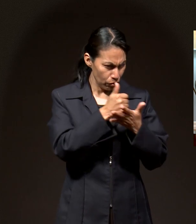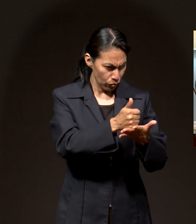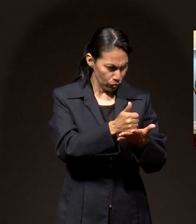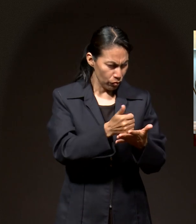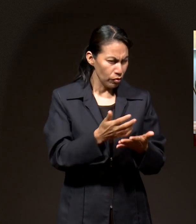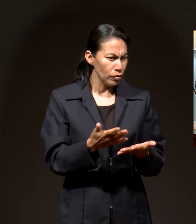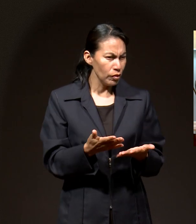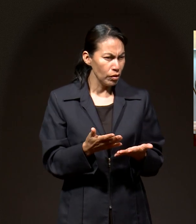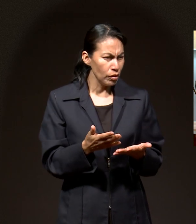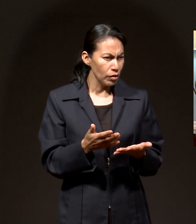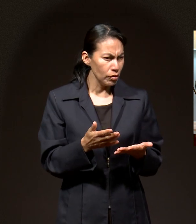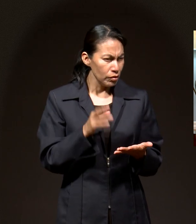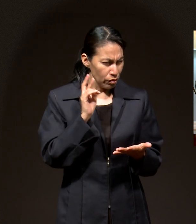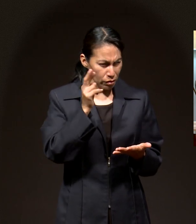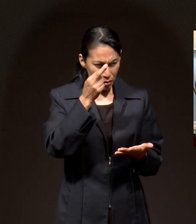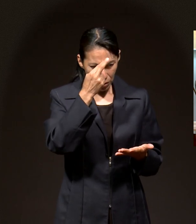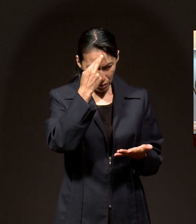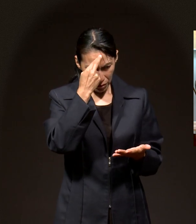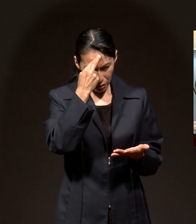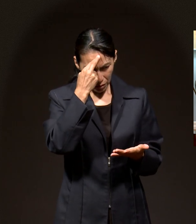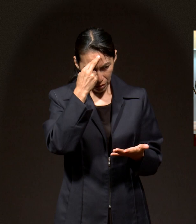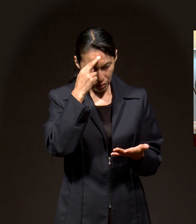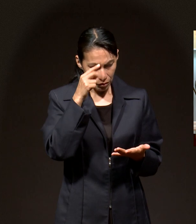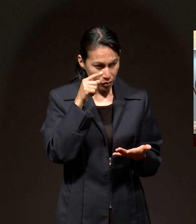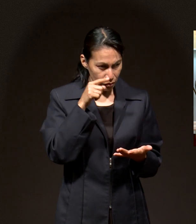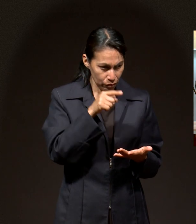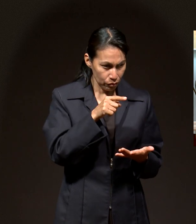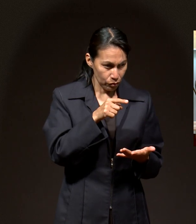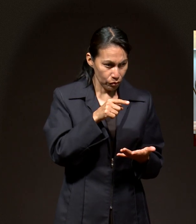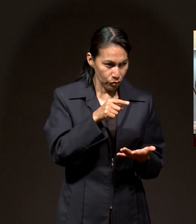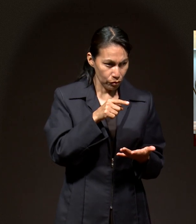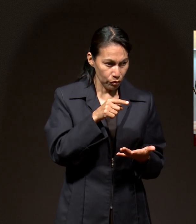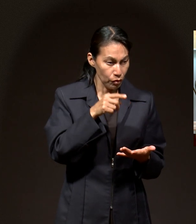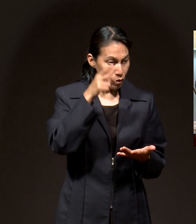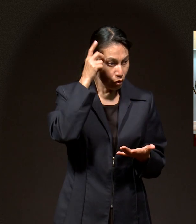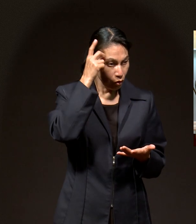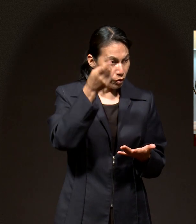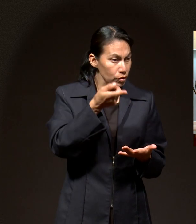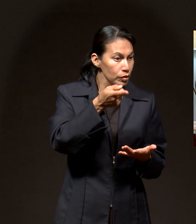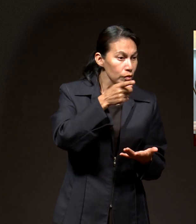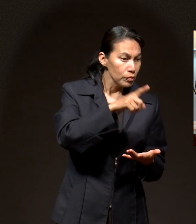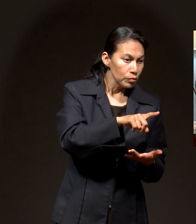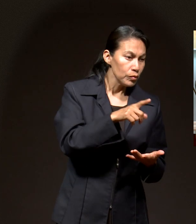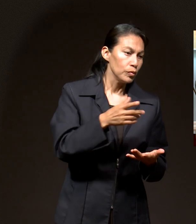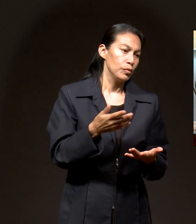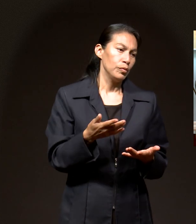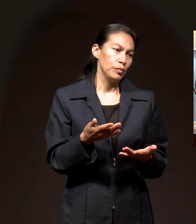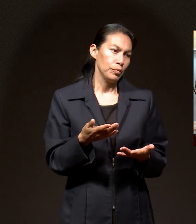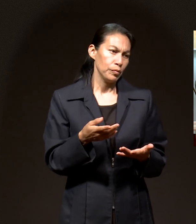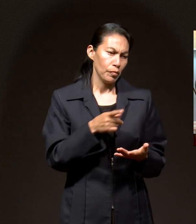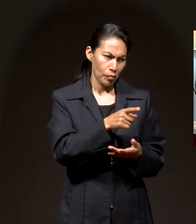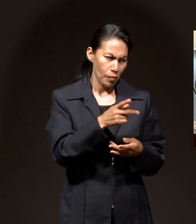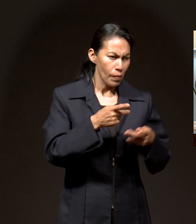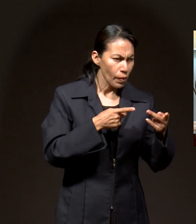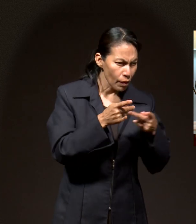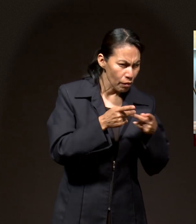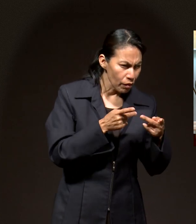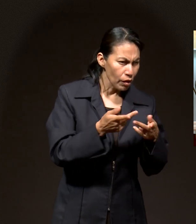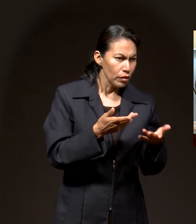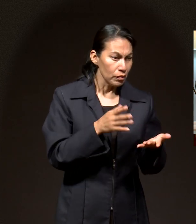Dios te ha sostenido, te ha recordado que tú ha sido enviado por Dios para